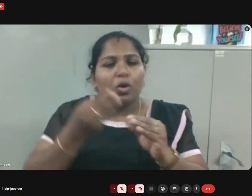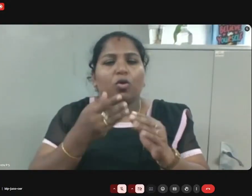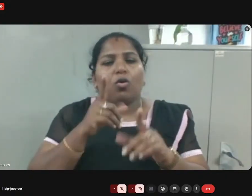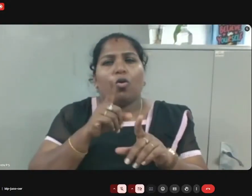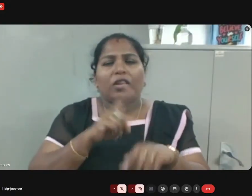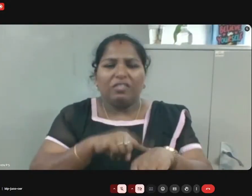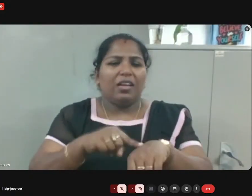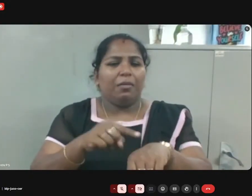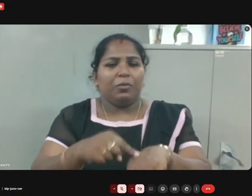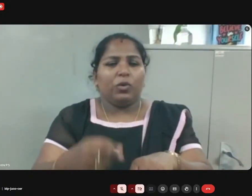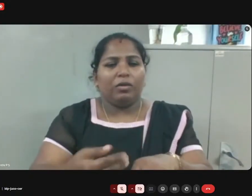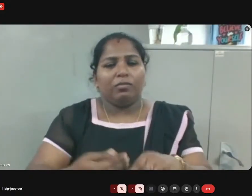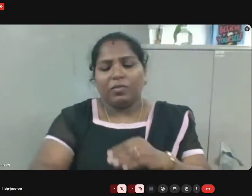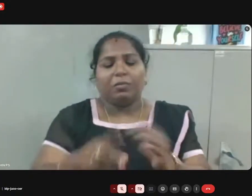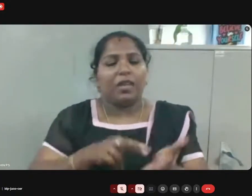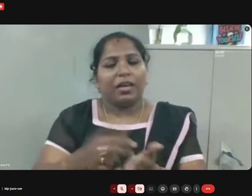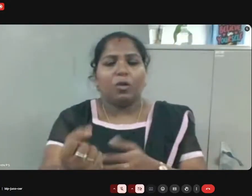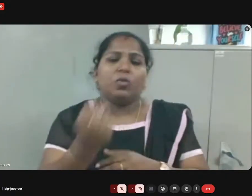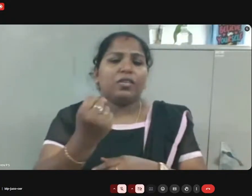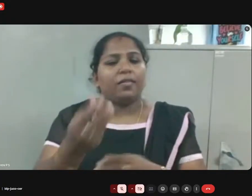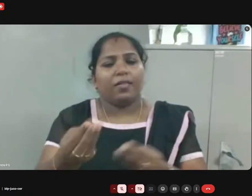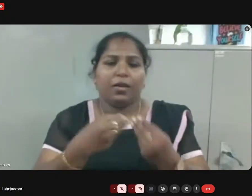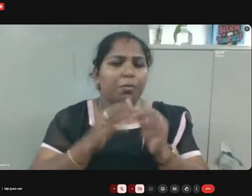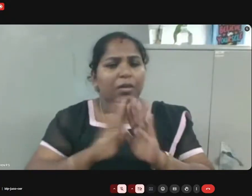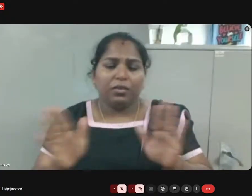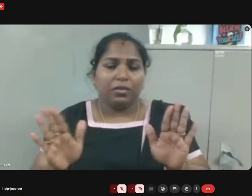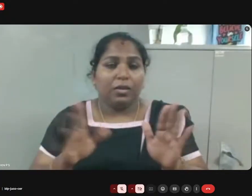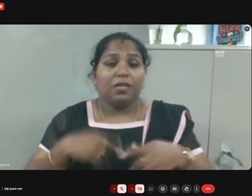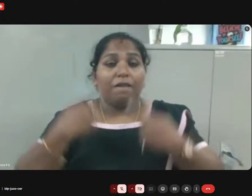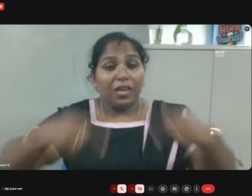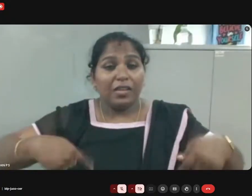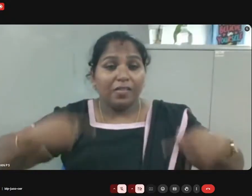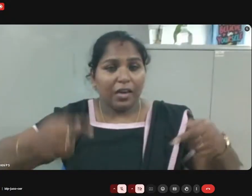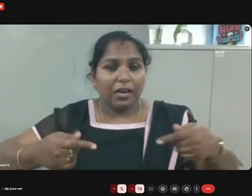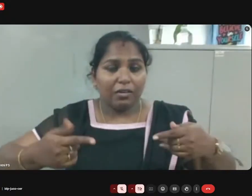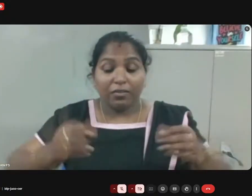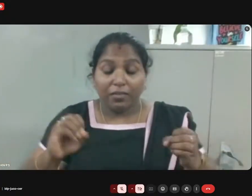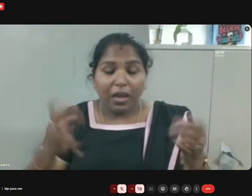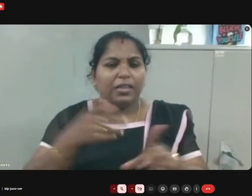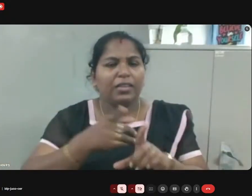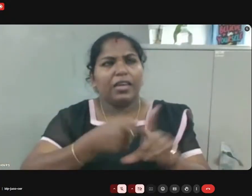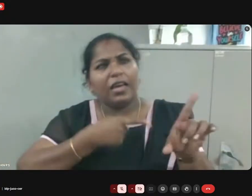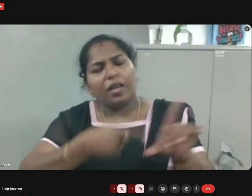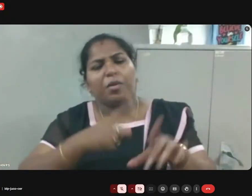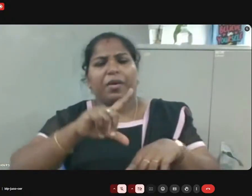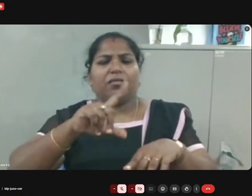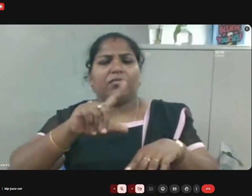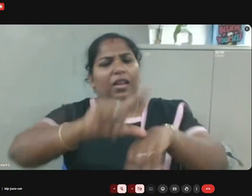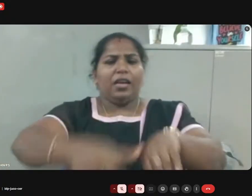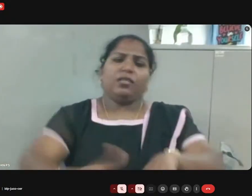ഇവർക്ക് മുന്നോട്ട് നടക്കാനുള്ള ശക്തി കിട്ടും. ഇങ്ങനെ ഇവര് വീൽ ചെയറിലോട്ട് പോകുന്ന പ്രായം ഒരു 2-3 വർഷം കൂടെ മുന്നോട്ടാക്കി